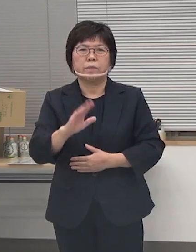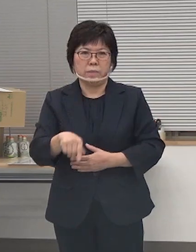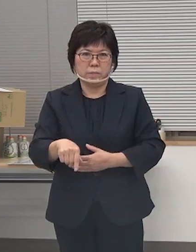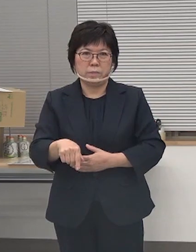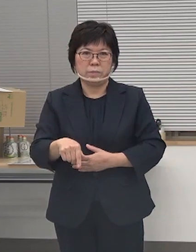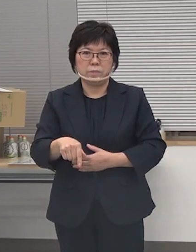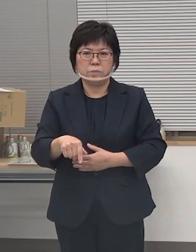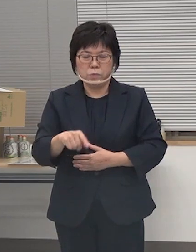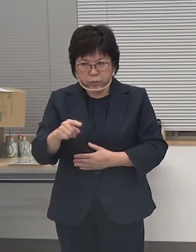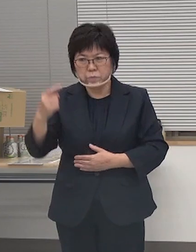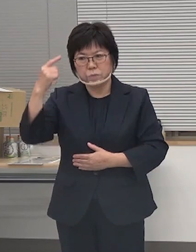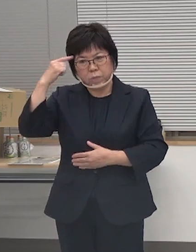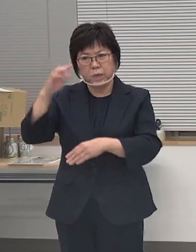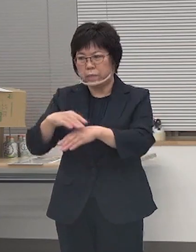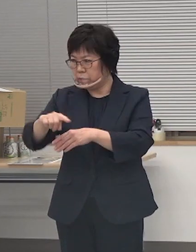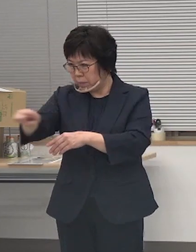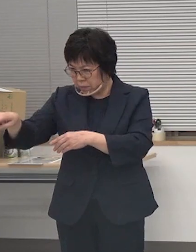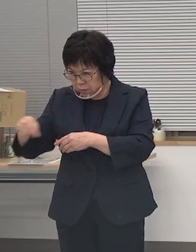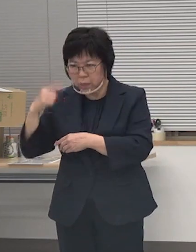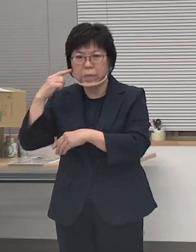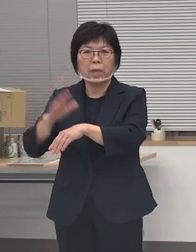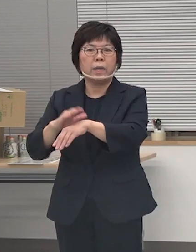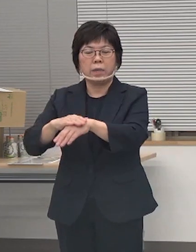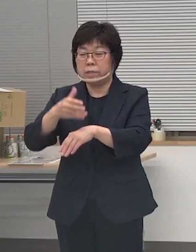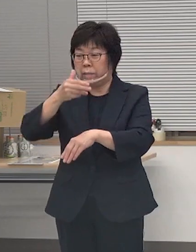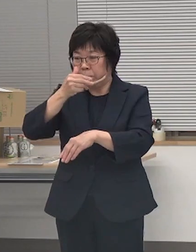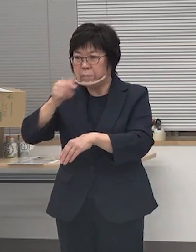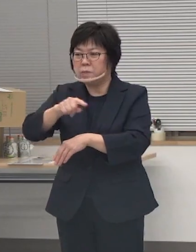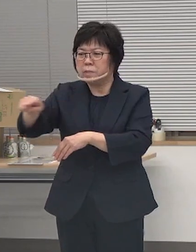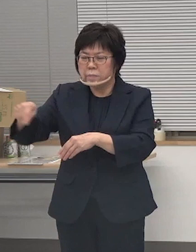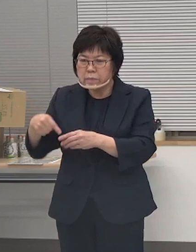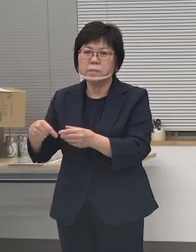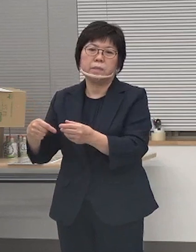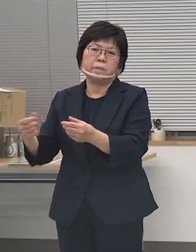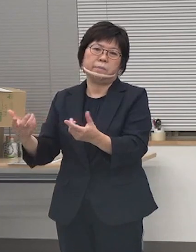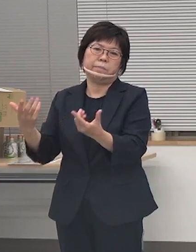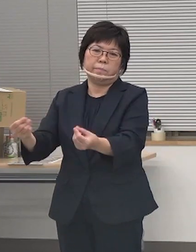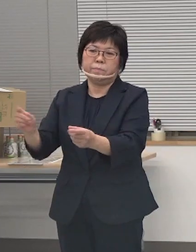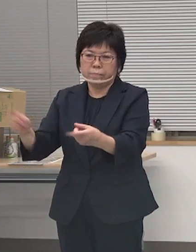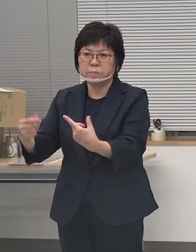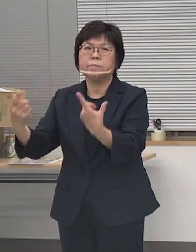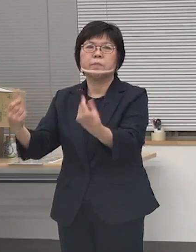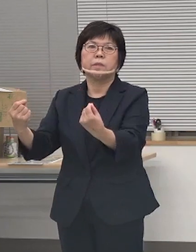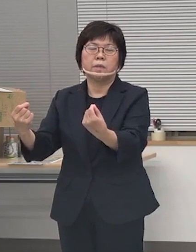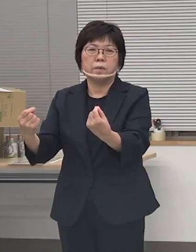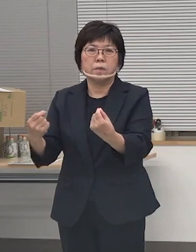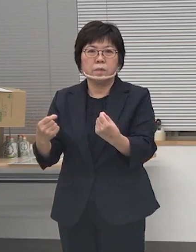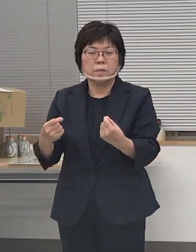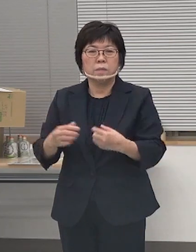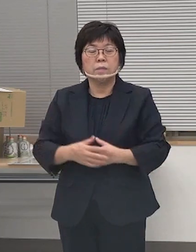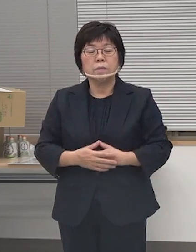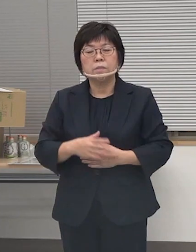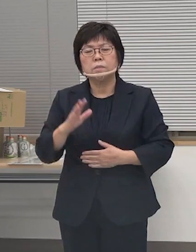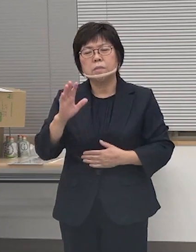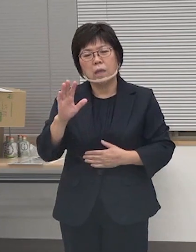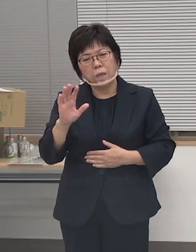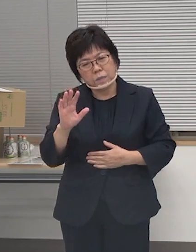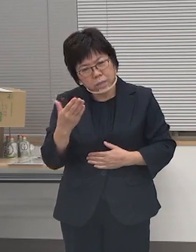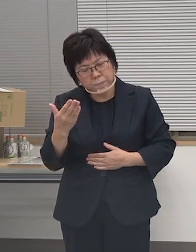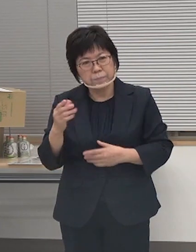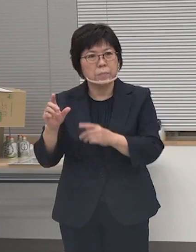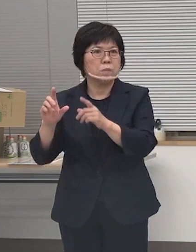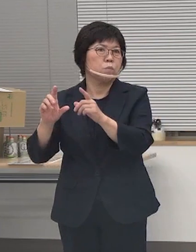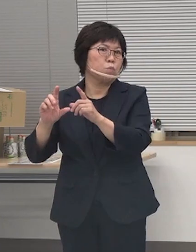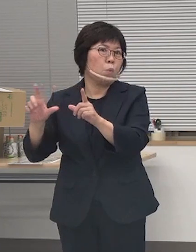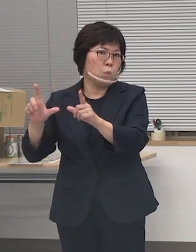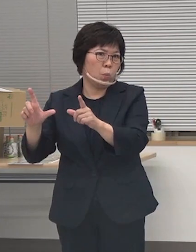はないというのが全員の意見でありました。でまたただその一方で隣の東京